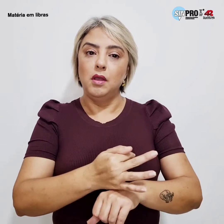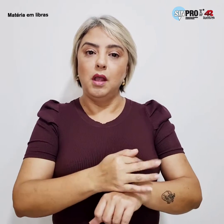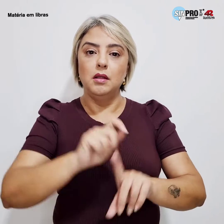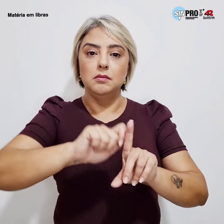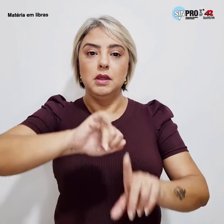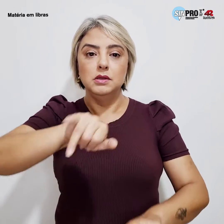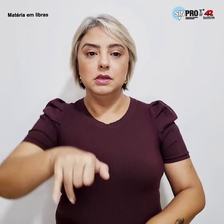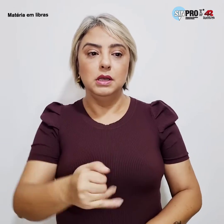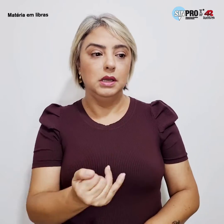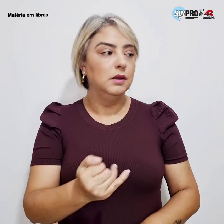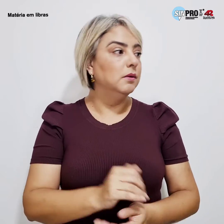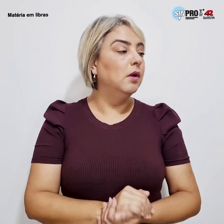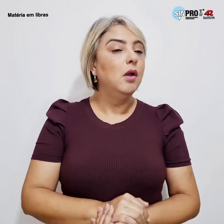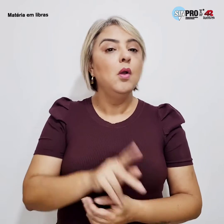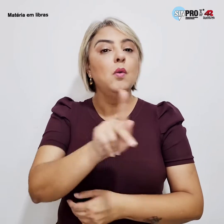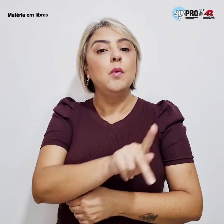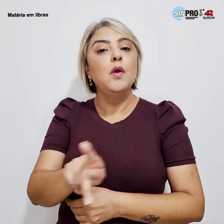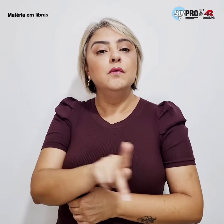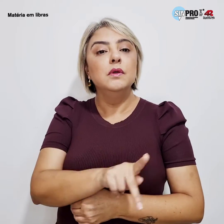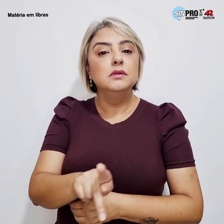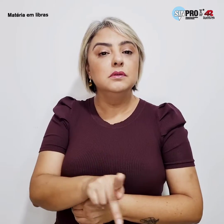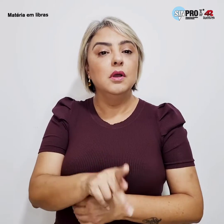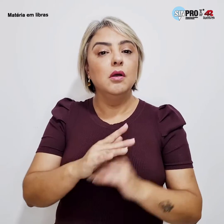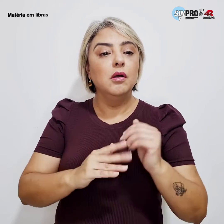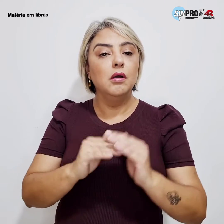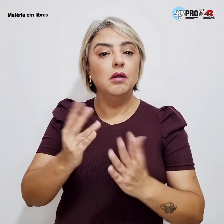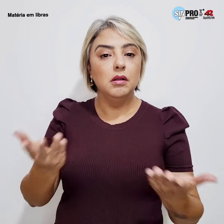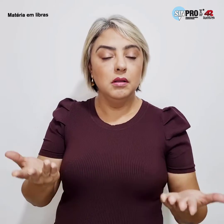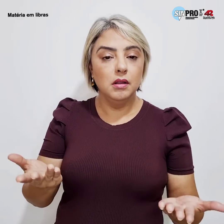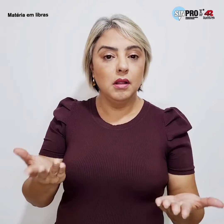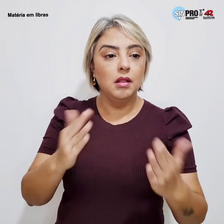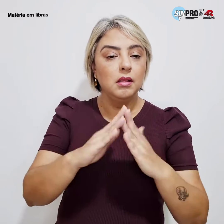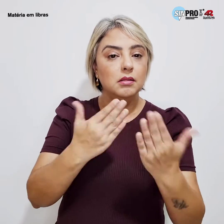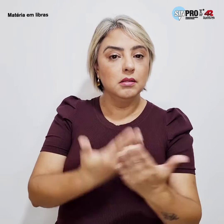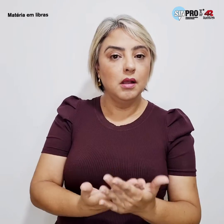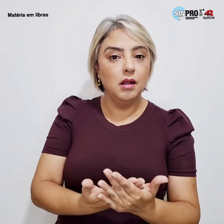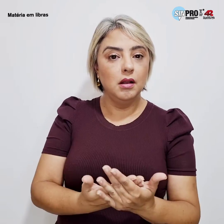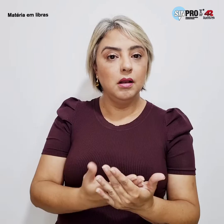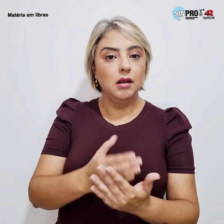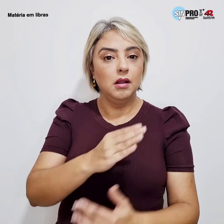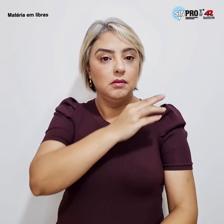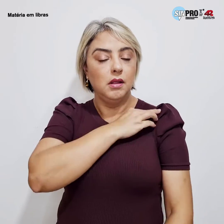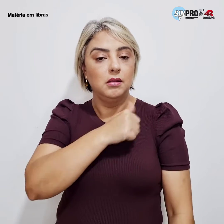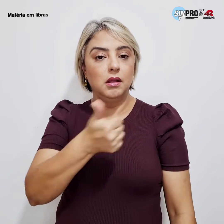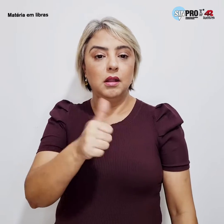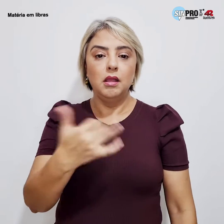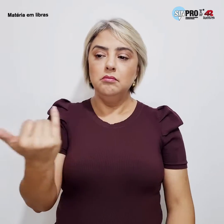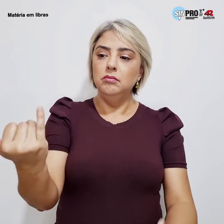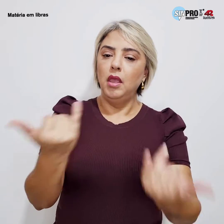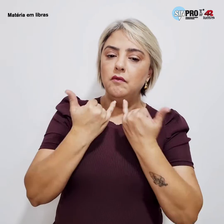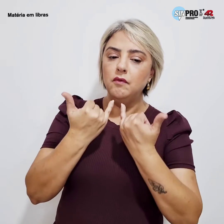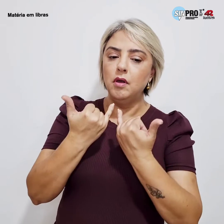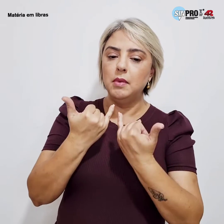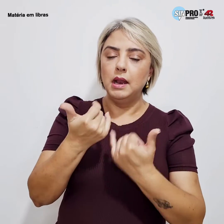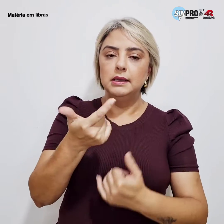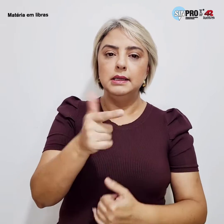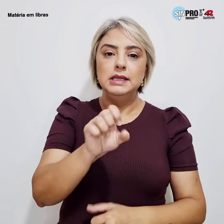janeiro último, os profissionais do magistério na escola foram informados de que se